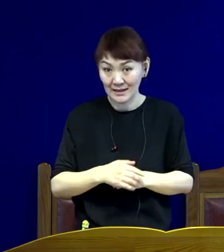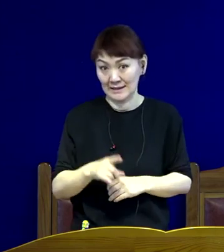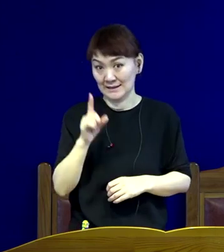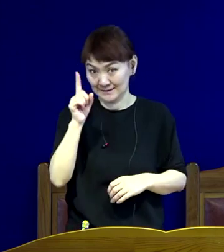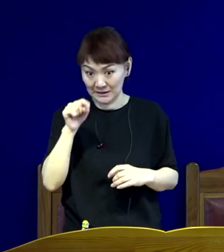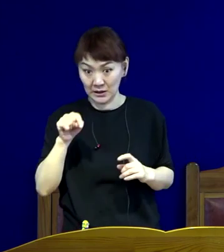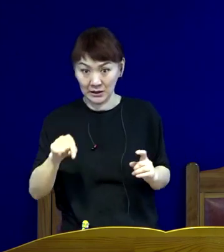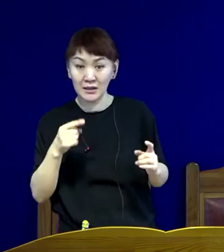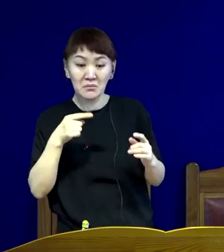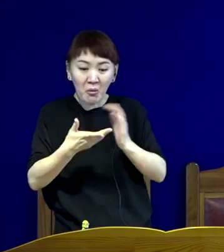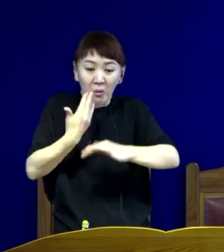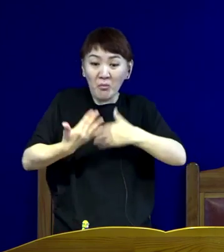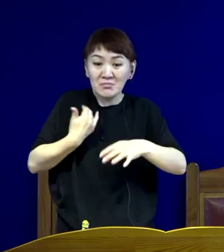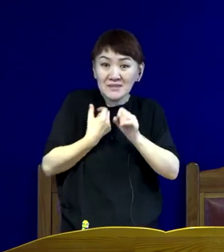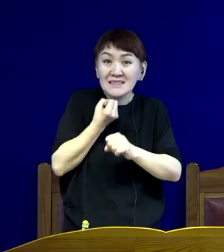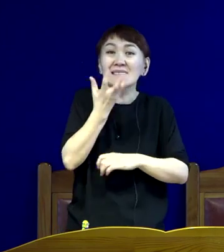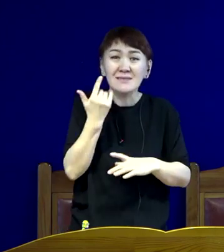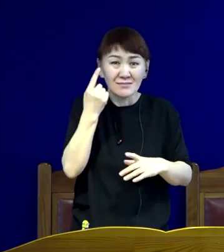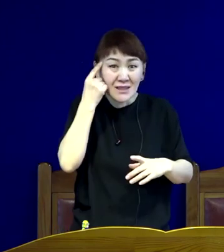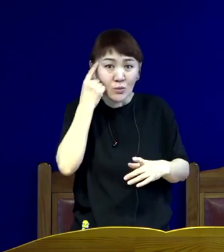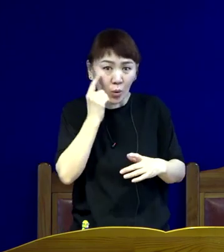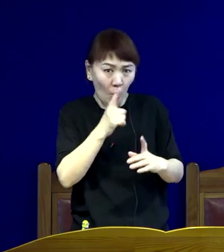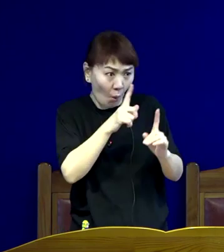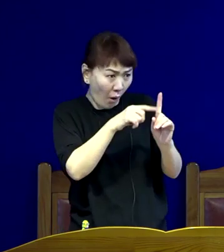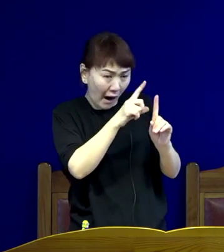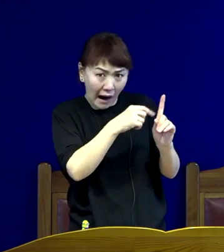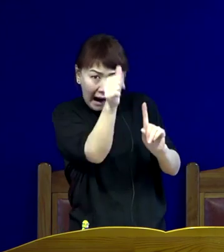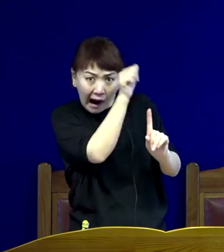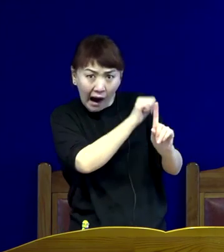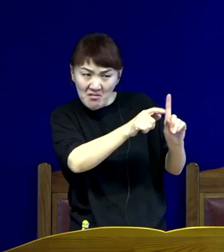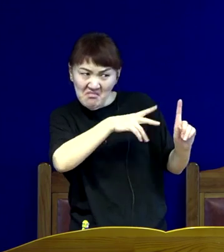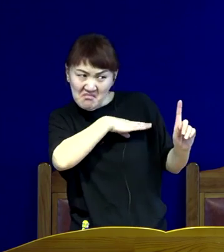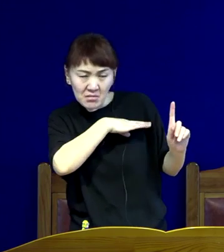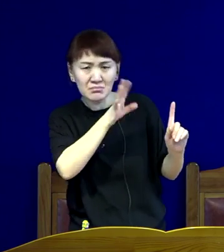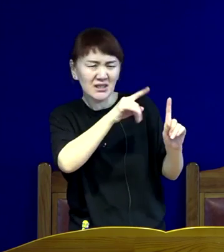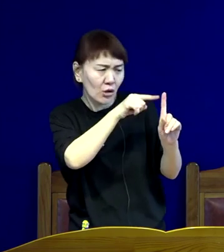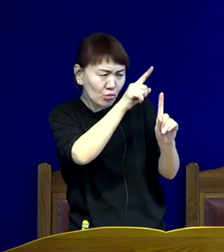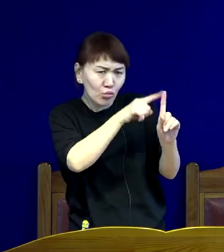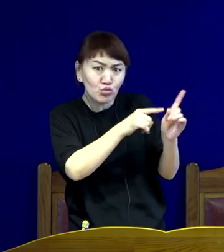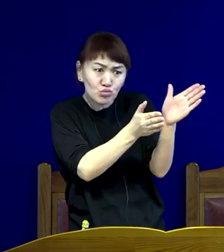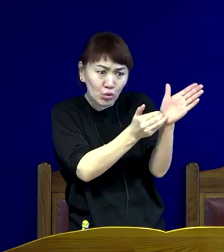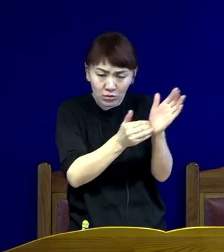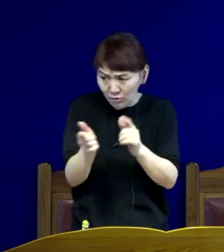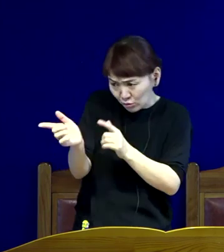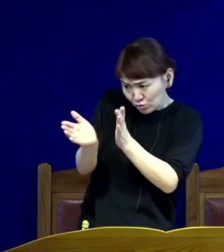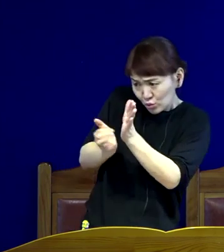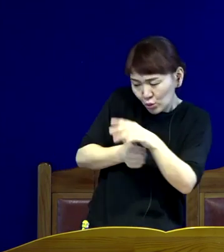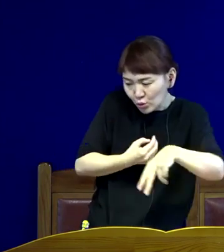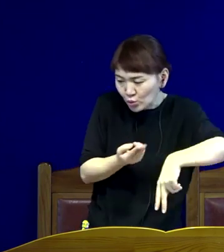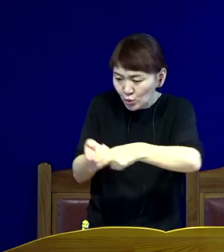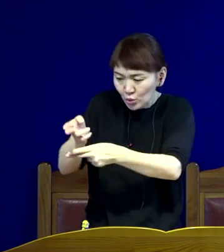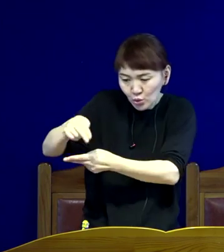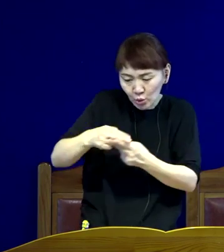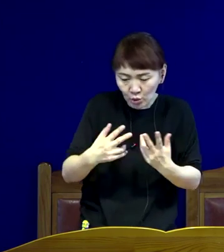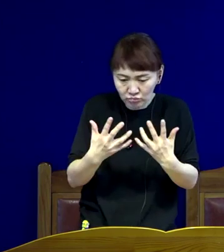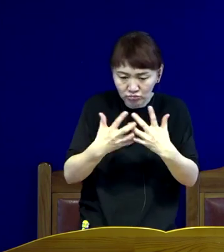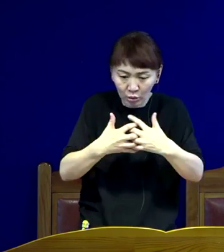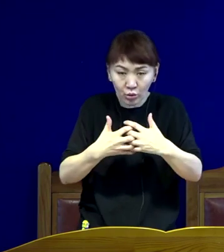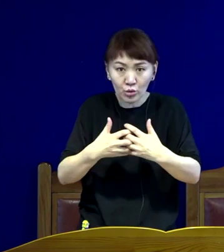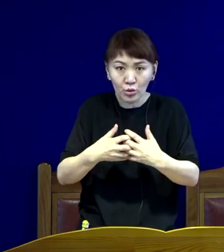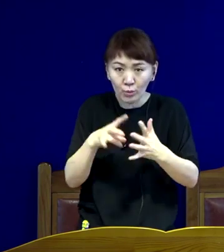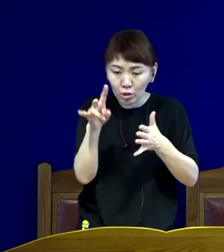талыг дүүргэж өгөх хэрэгтэй хүмүүс ээ. Жишээлбэл нэг хүн хүнд ачаа өгч байлаа. Тэгвэл тэр хүний